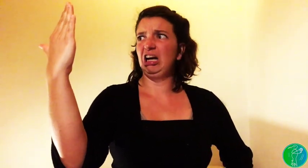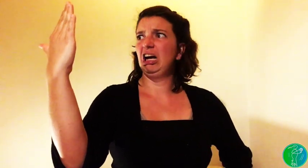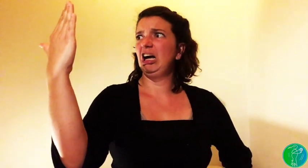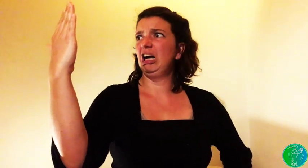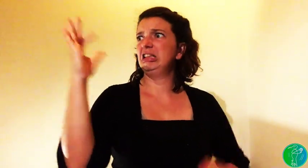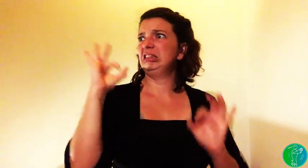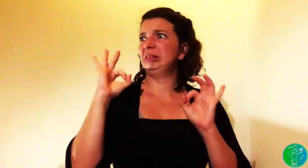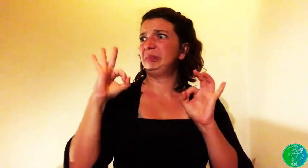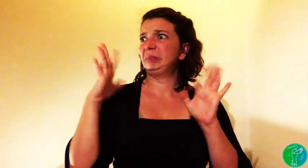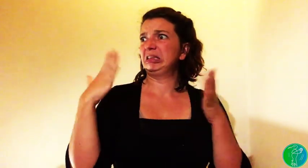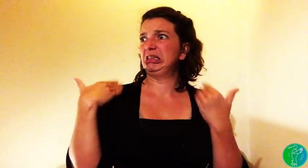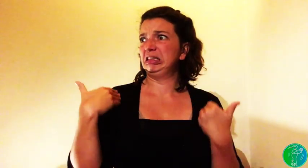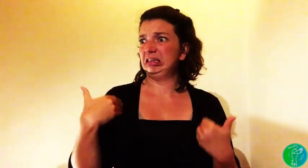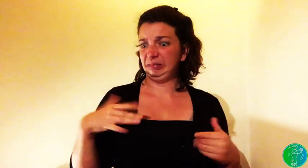une princesse !»